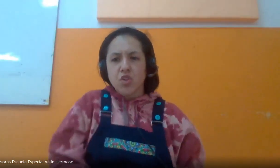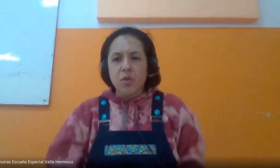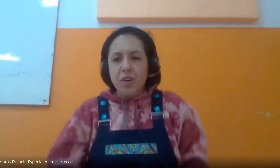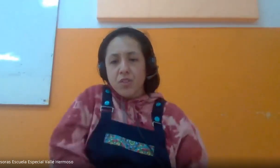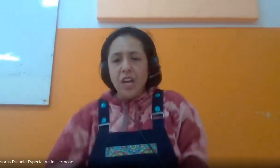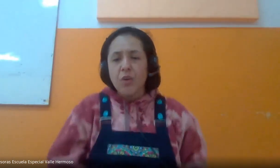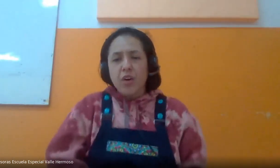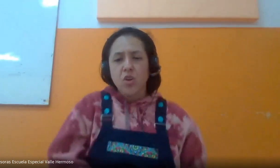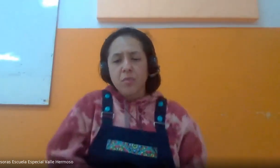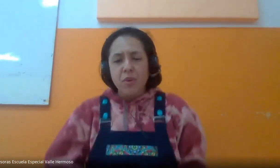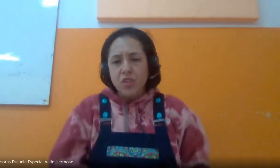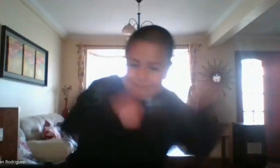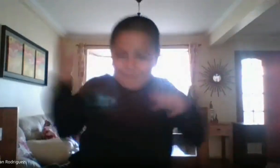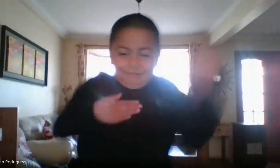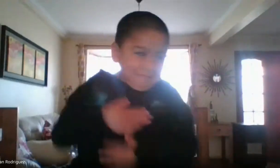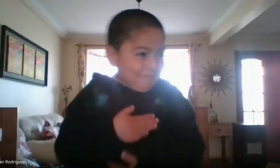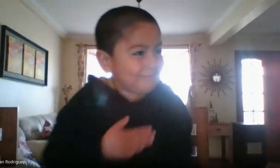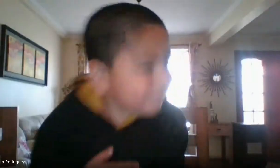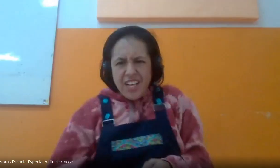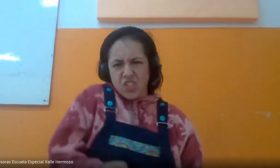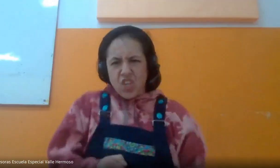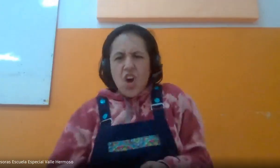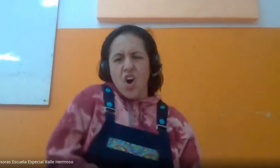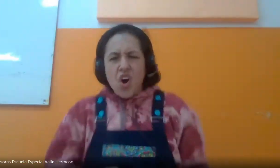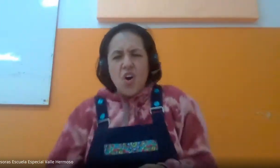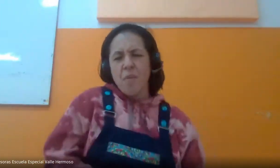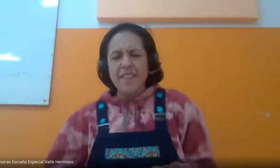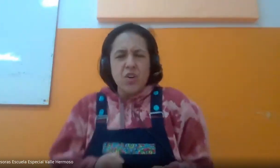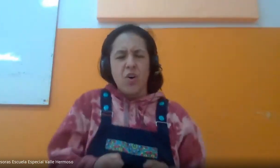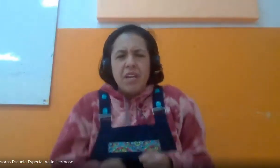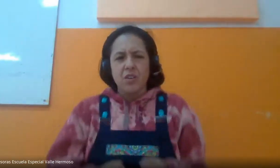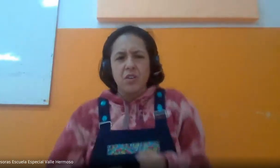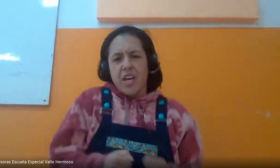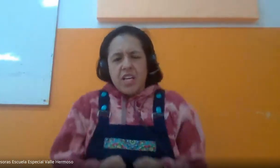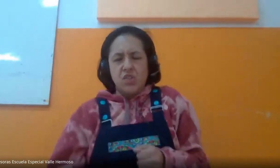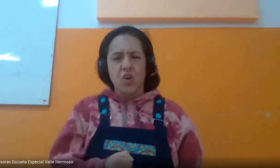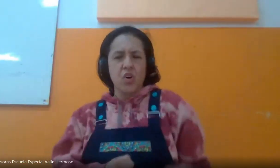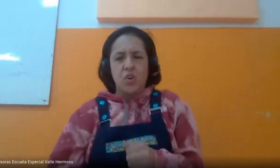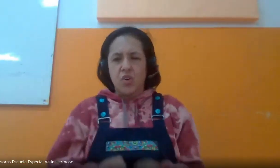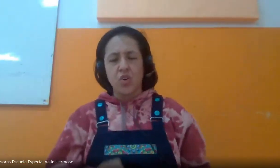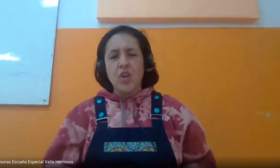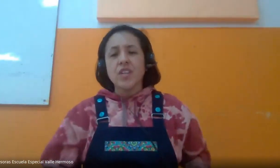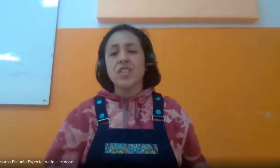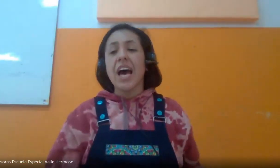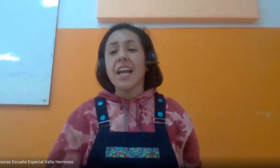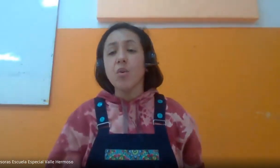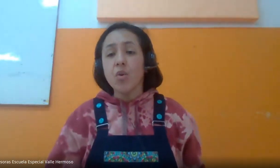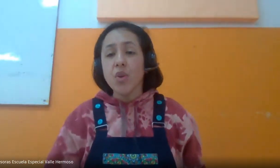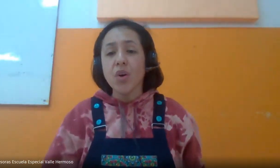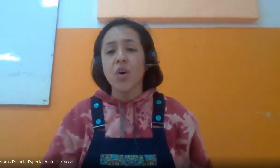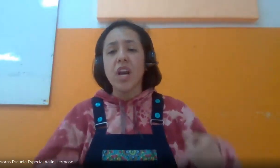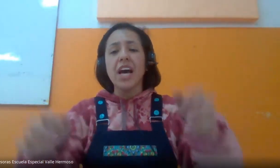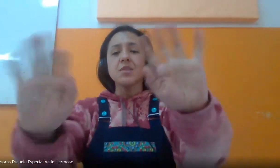los hombros? Salude con los hombros. Eso. Mueva estos hombritos. Eso. Saludo con